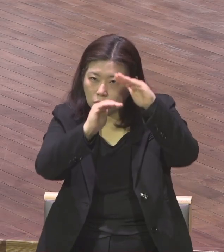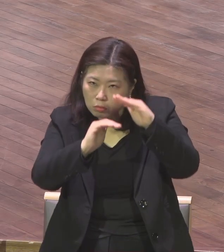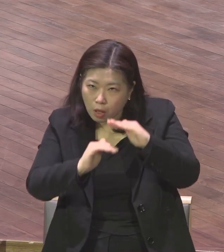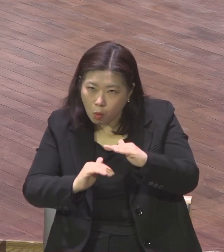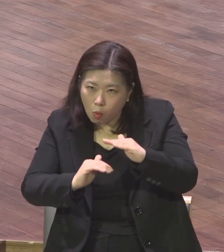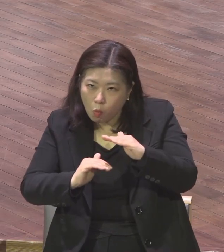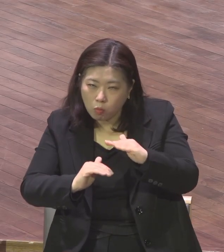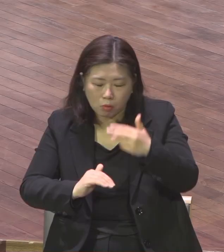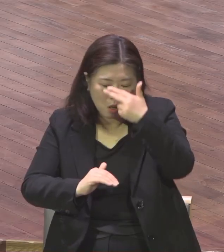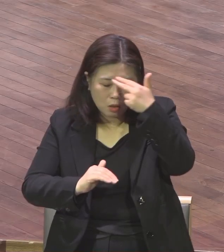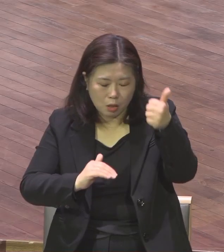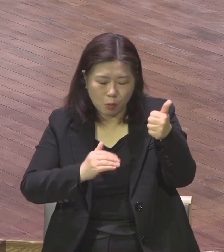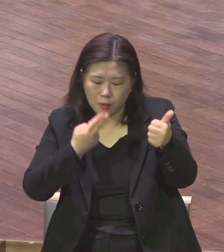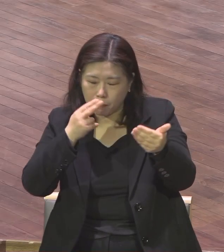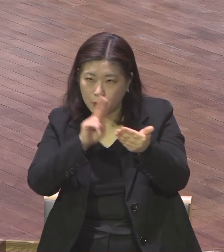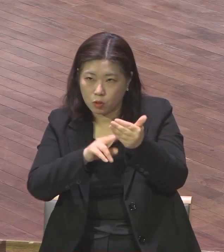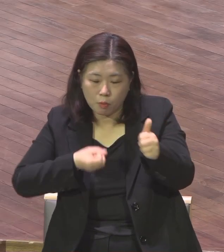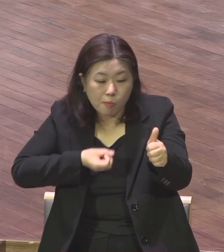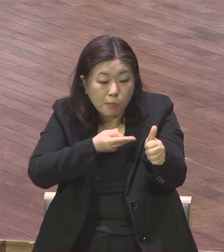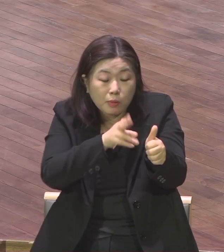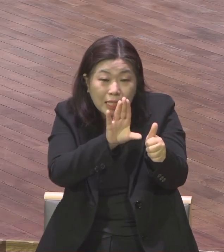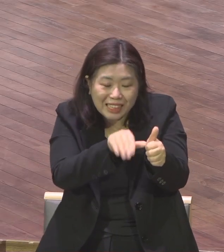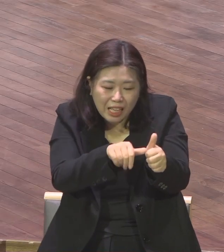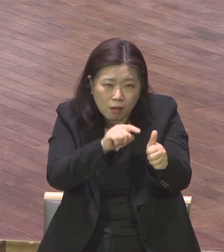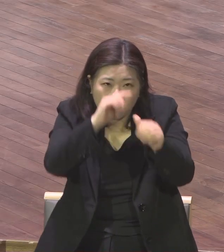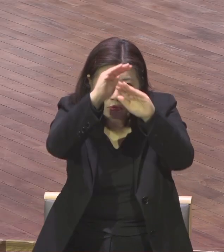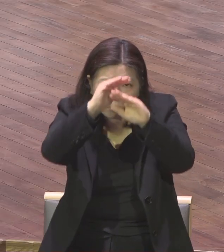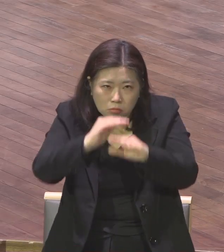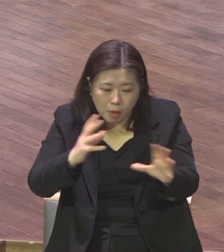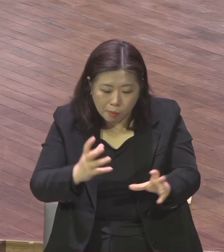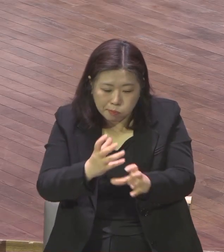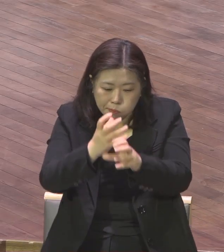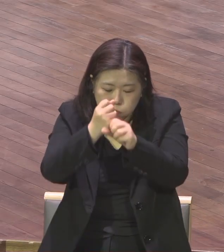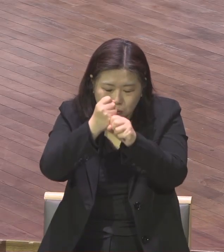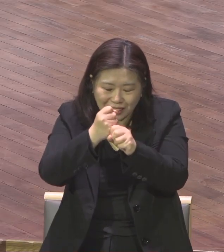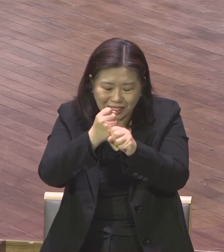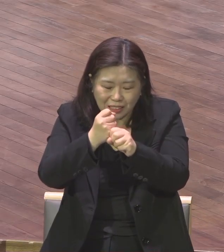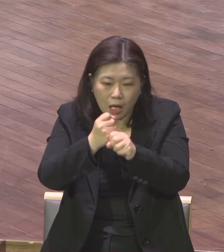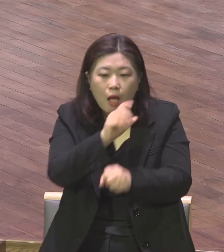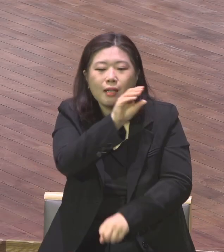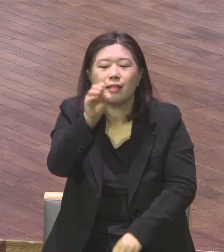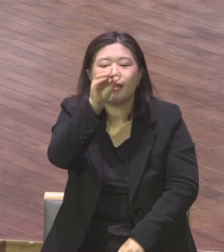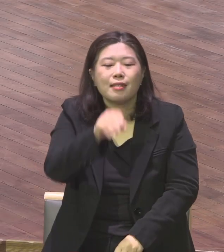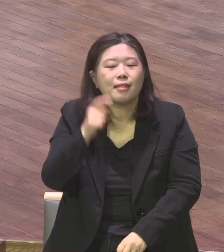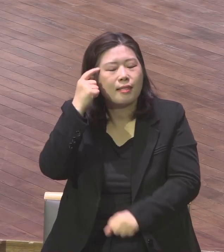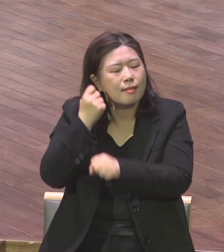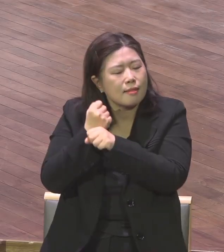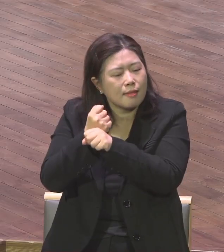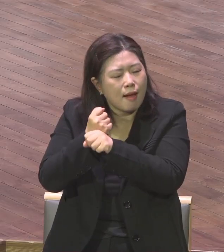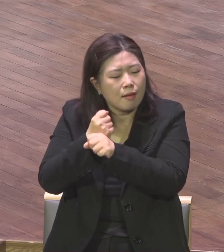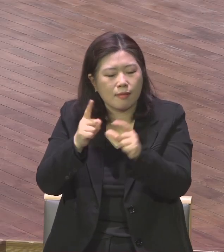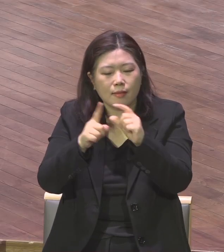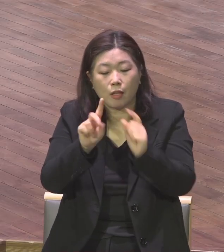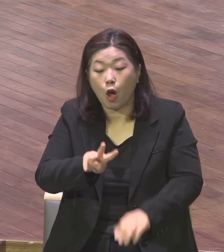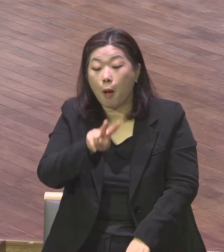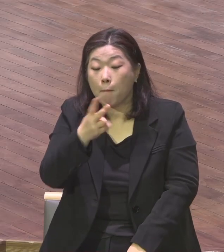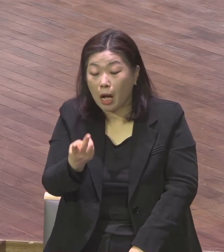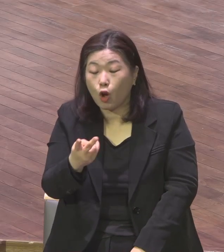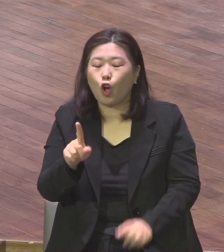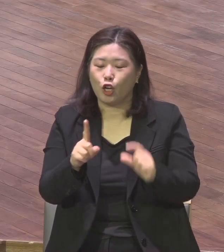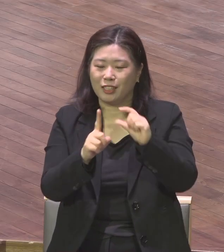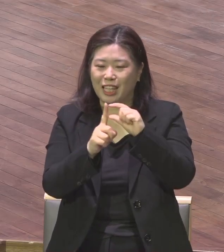디모데에게 언급하는 이것을 신학적으로 표현하면 중보사역이다. 중보사역 그렇게